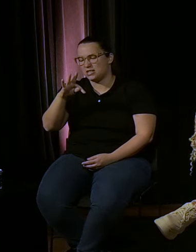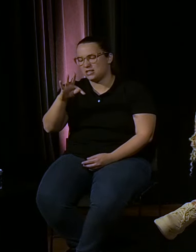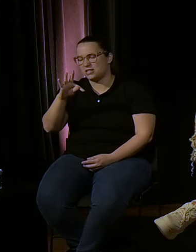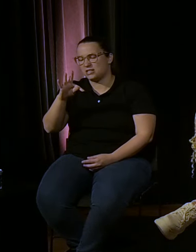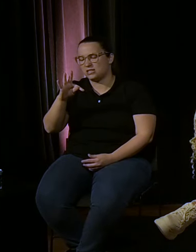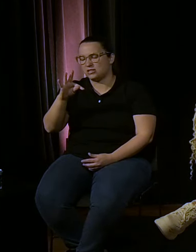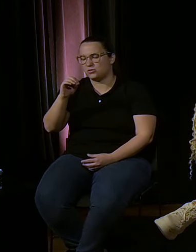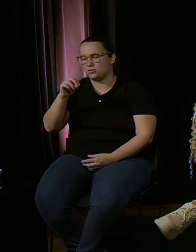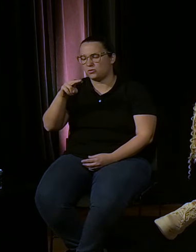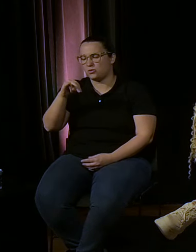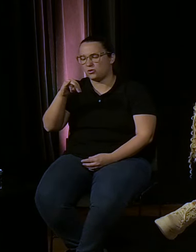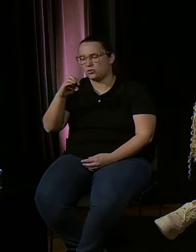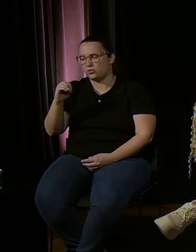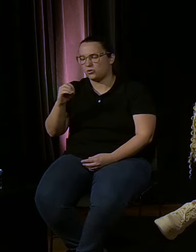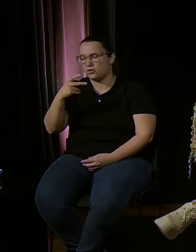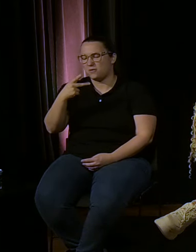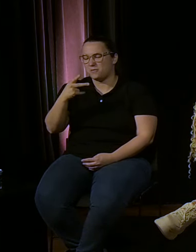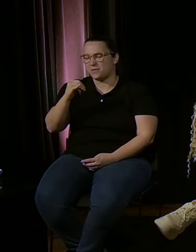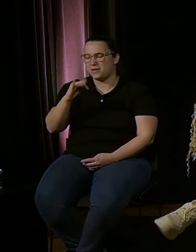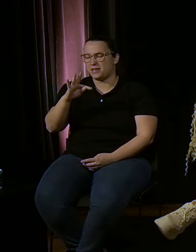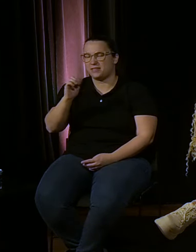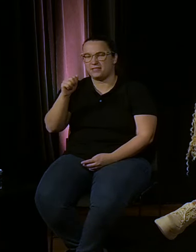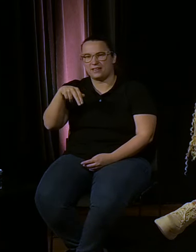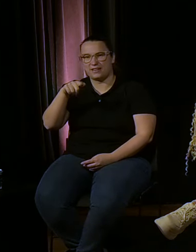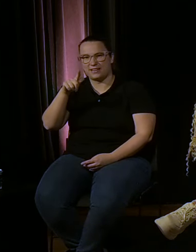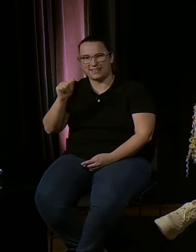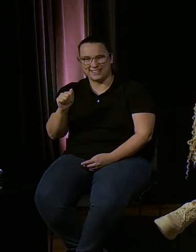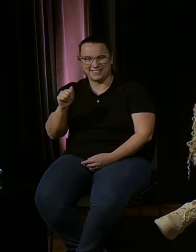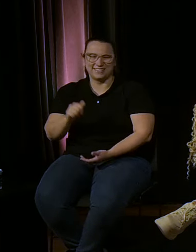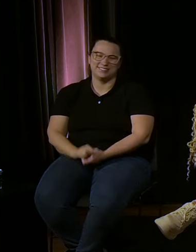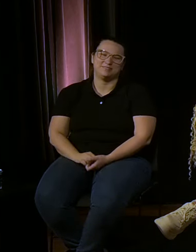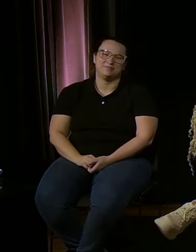Benjol com Antônio Pitanga. E